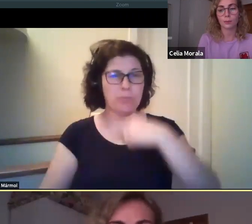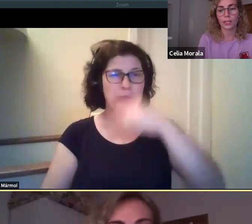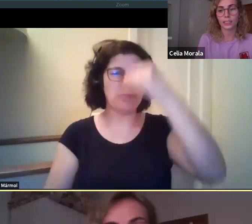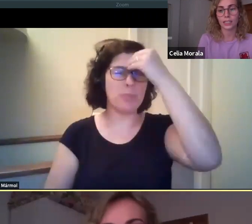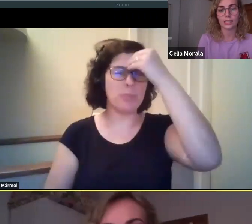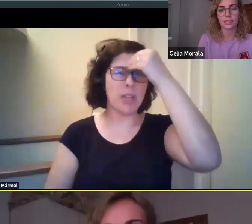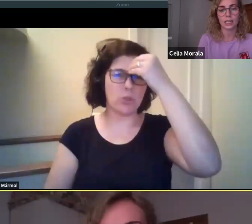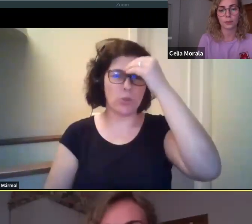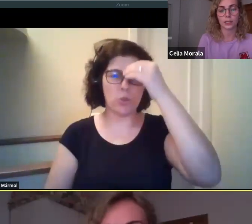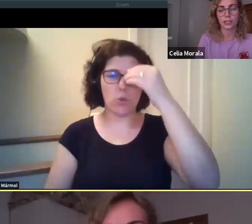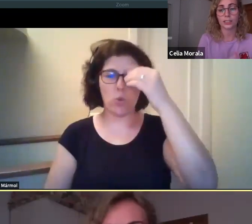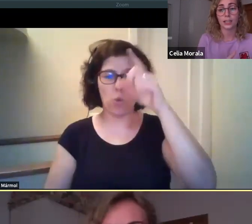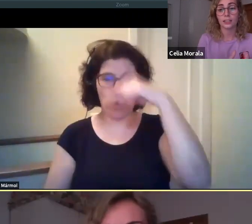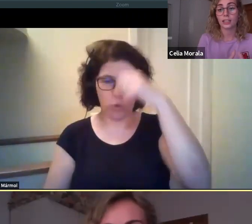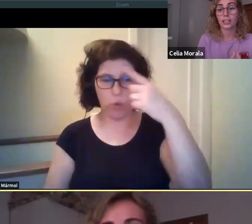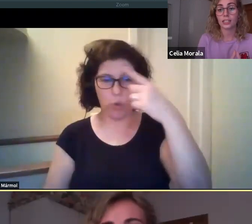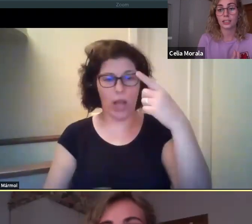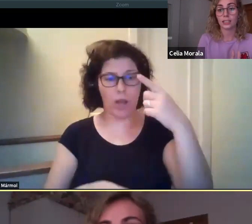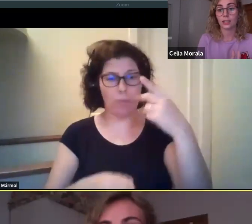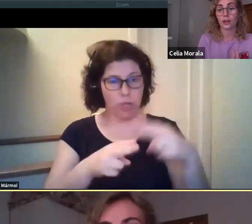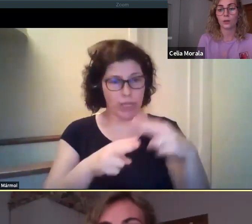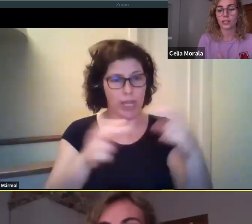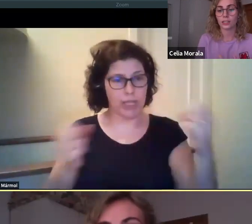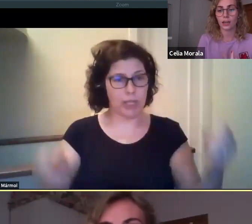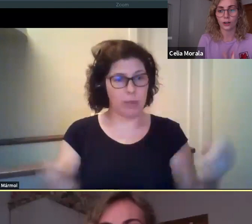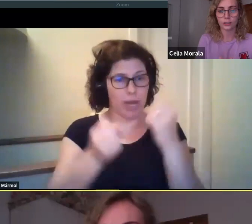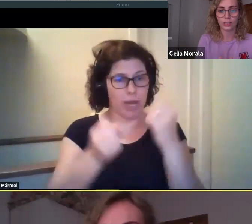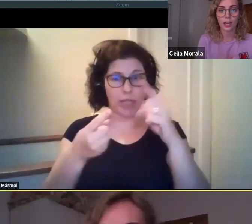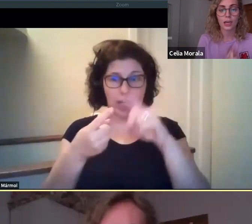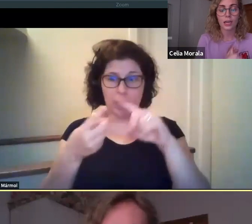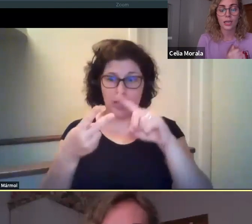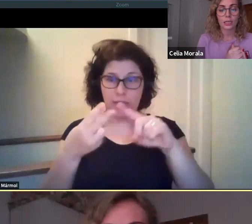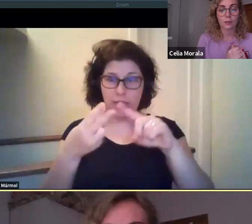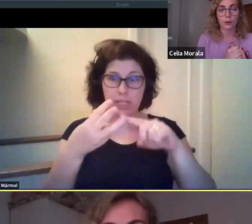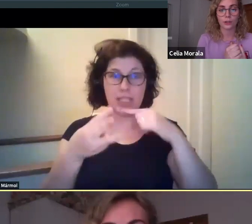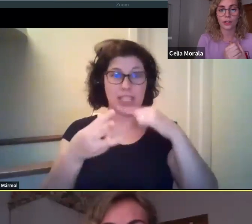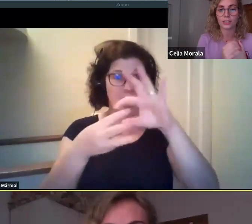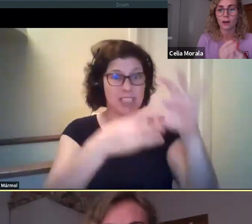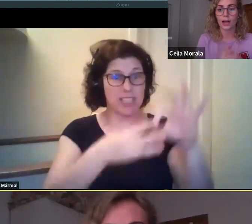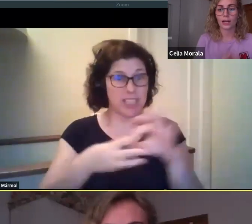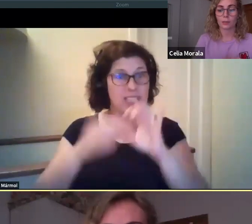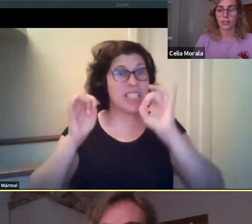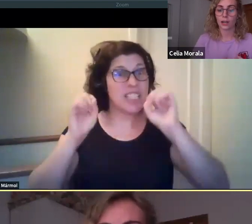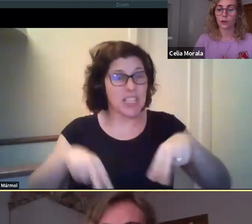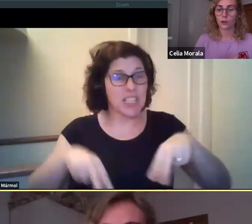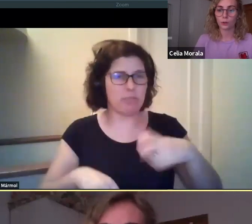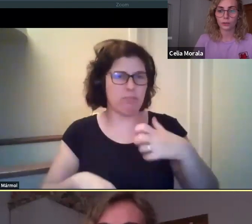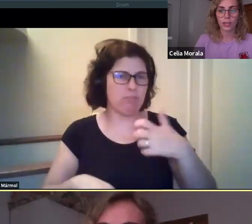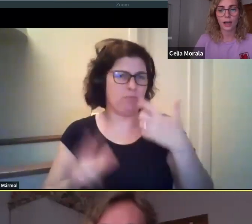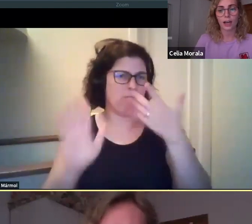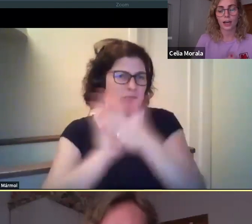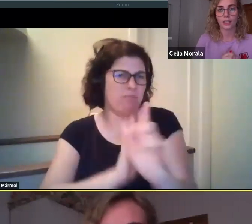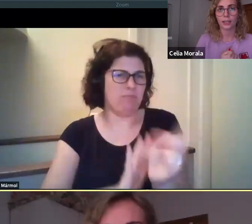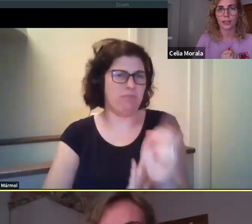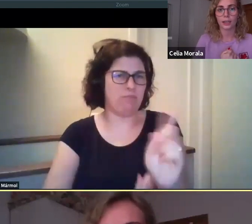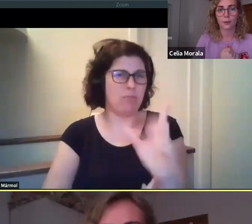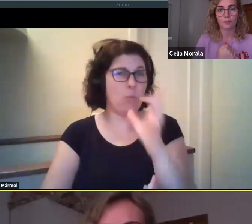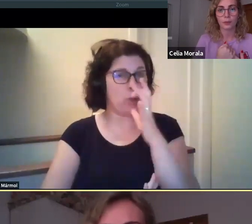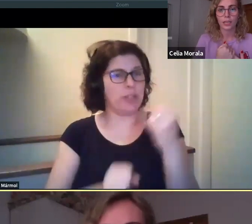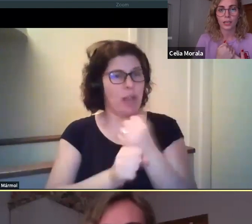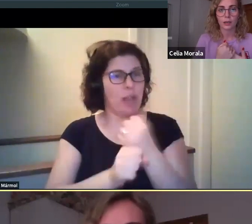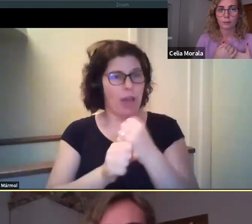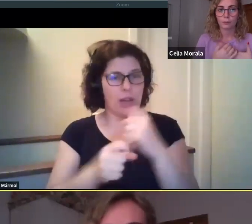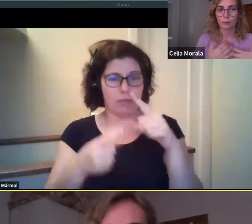ni las políticas, ni las prácticas tienen sentido la una sin la otra, y por ello hay que trabajar de manera conjunta. Hay